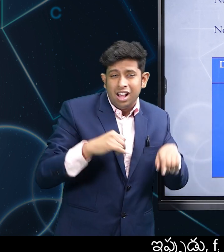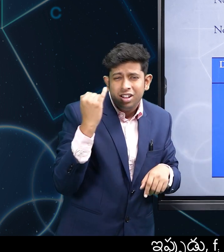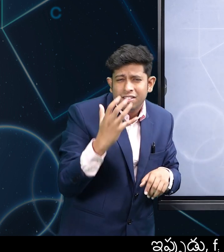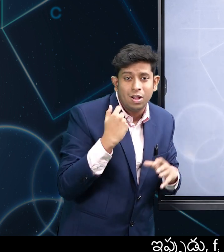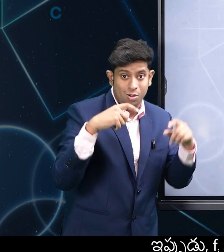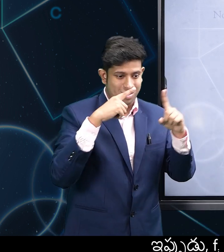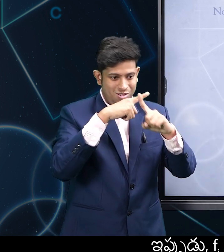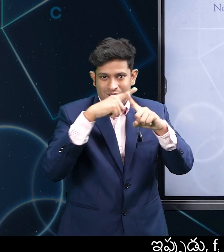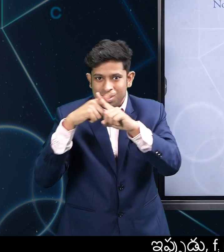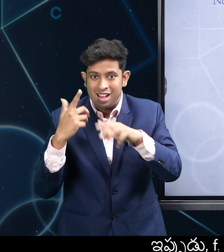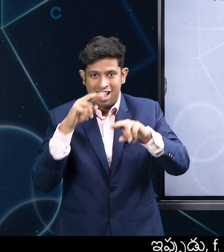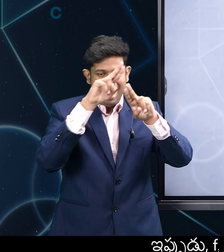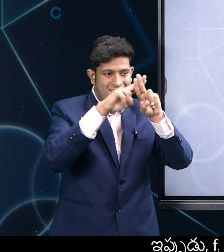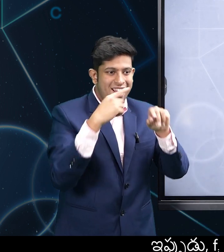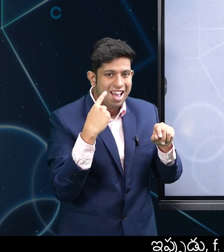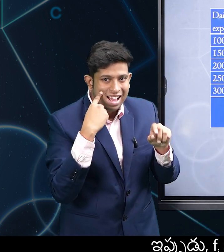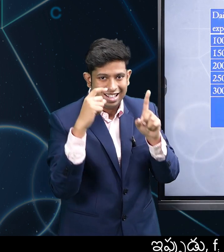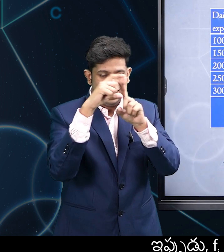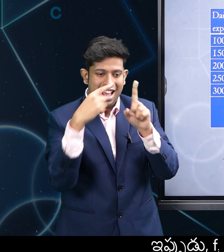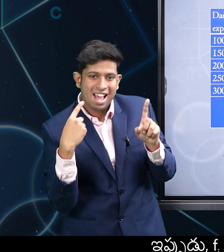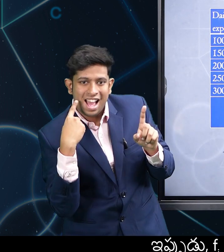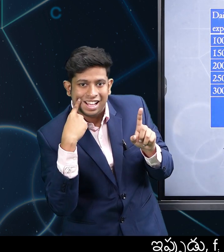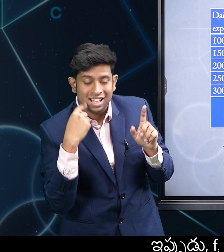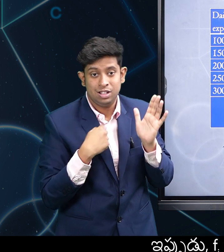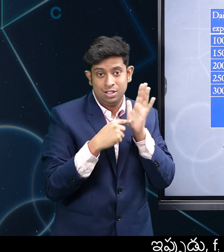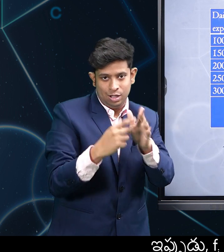ఇప్పుడు F1 d1 యొక్క ఉత్పత్తిని కనుగొనండి.